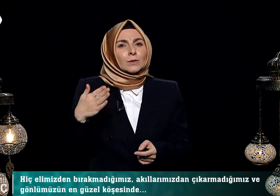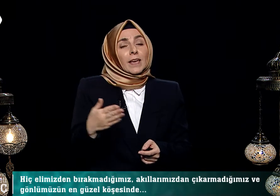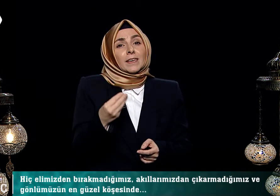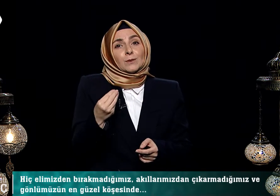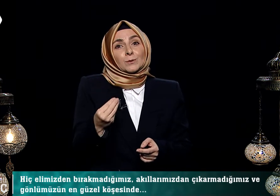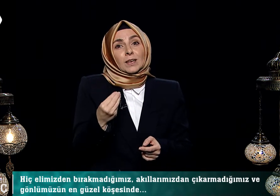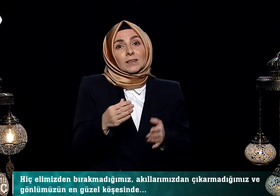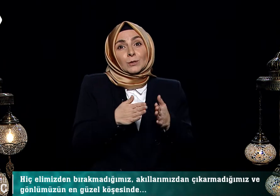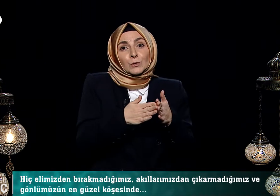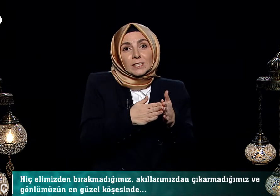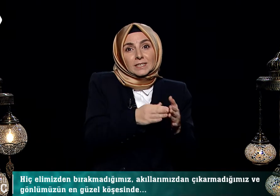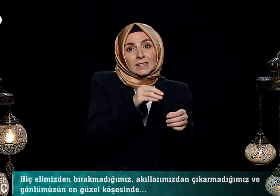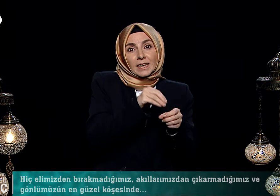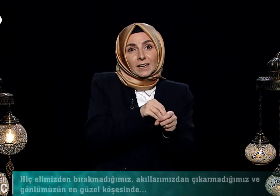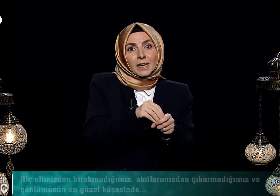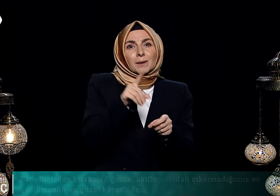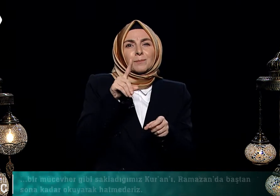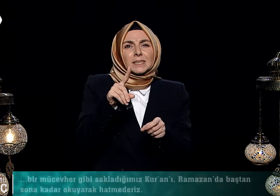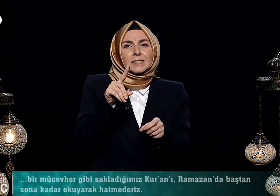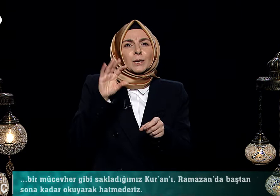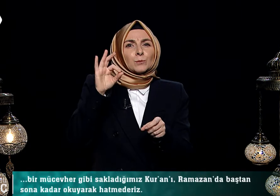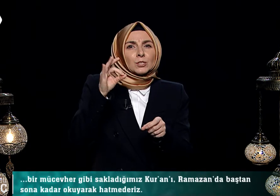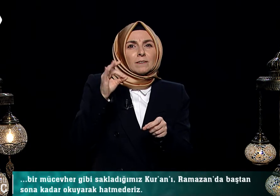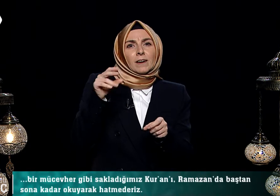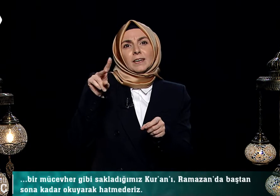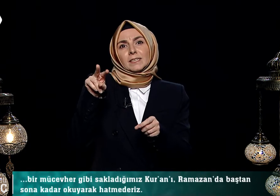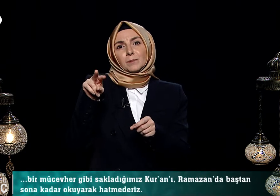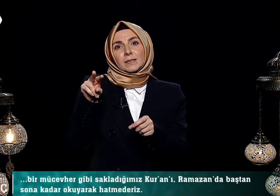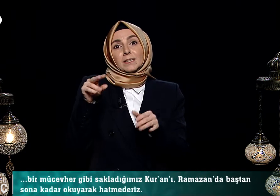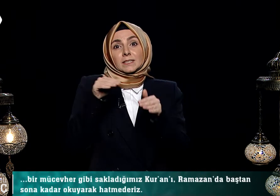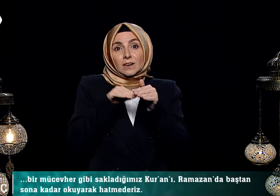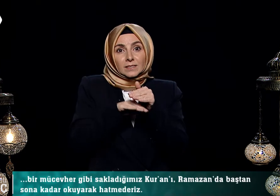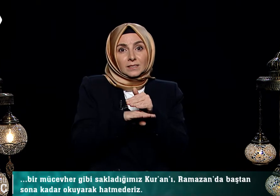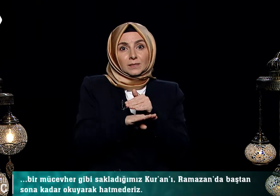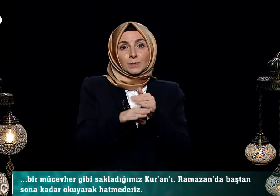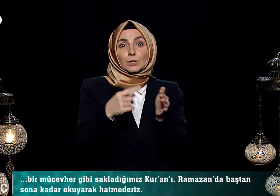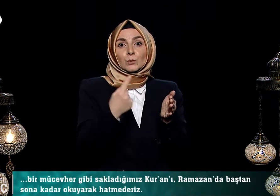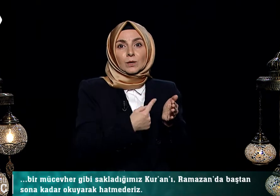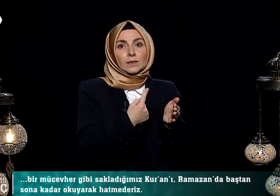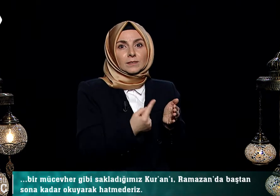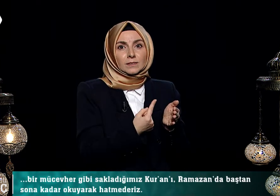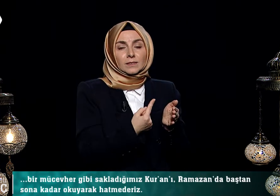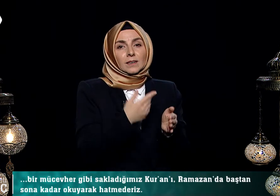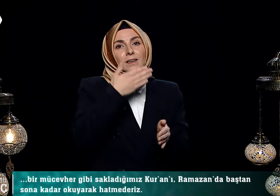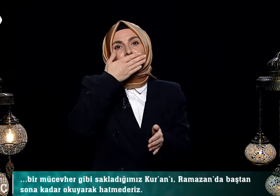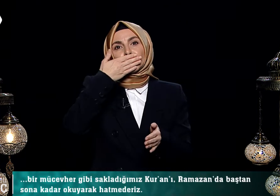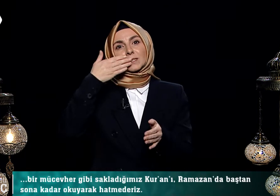en güzel köşesinde bir mücevher gibi sakladığımız Kur'an'ı